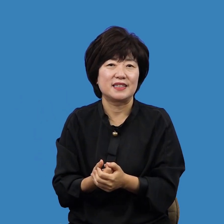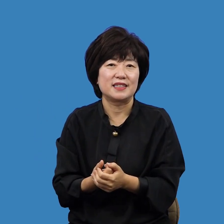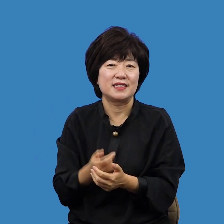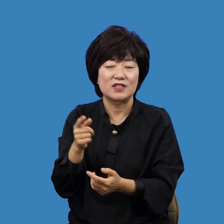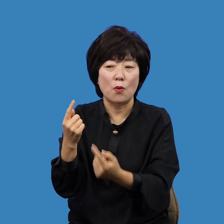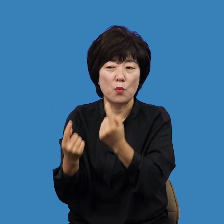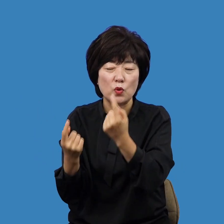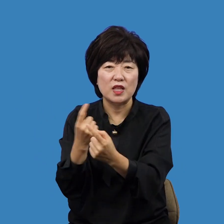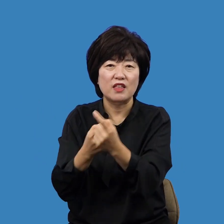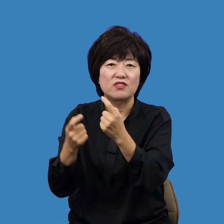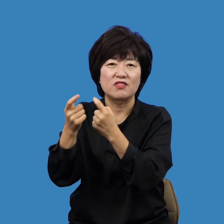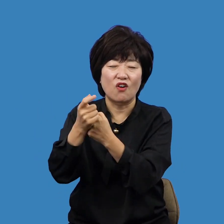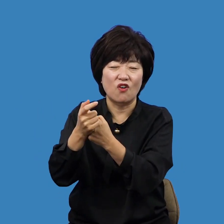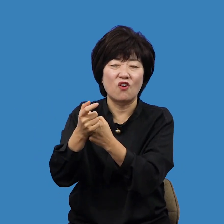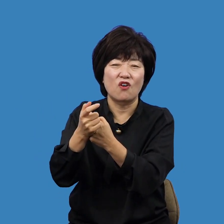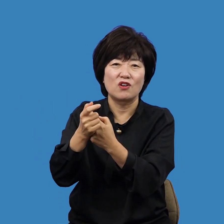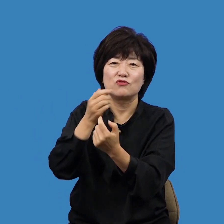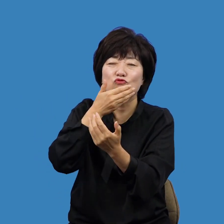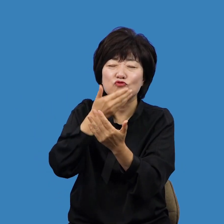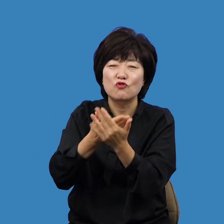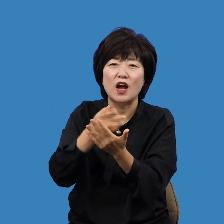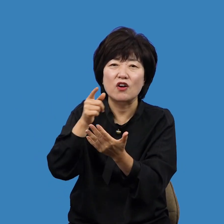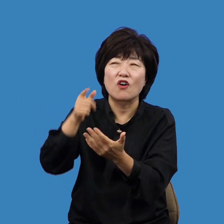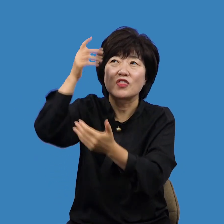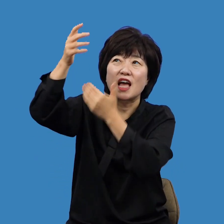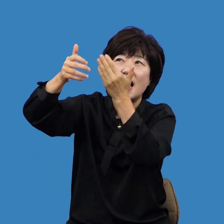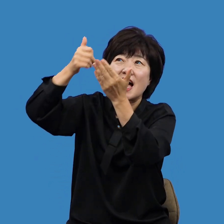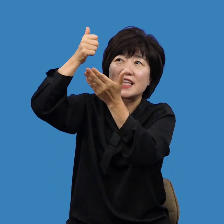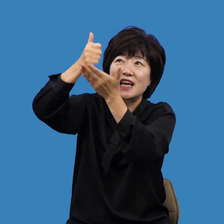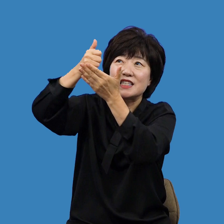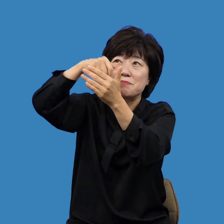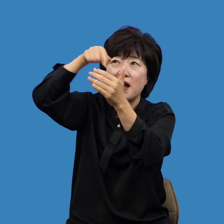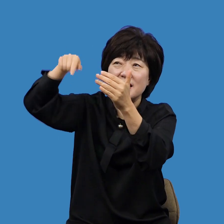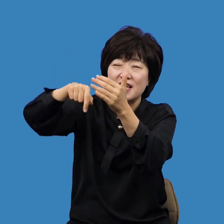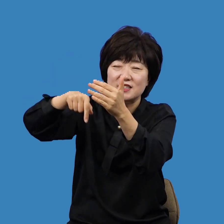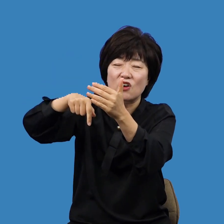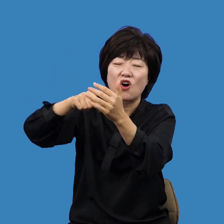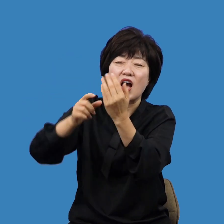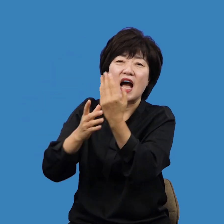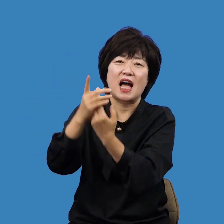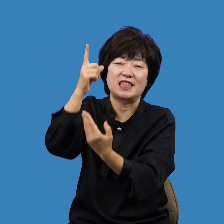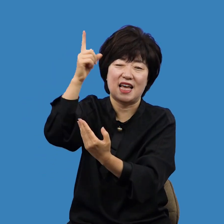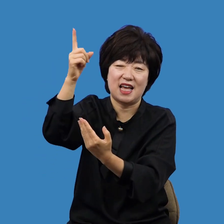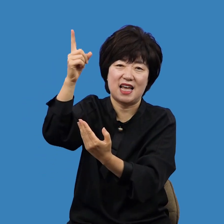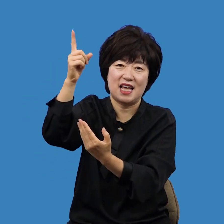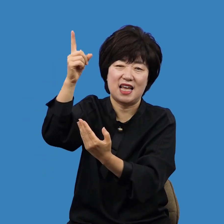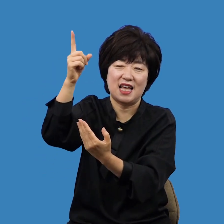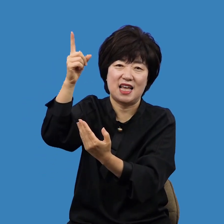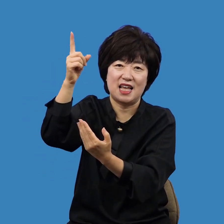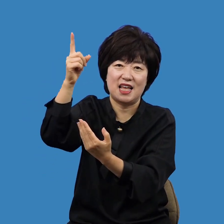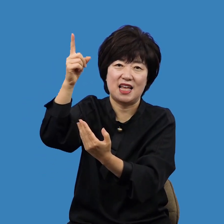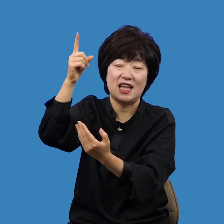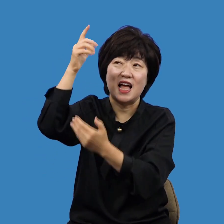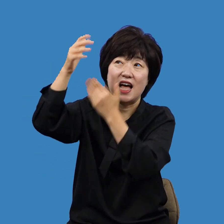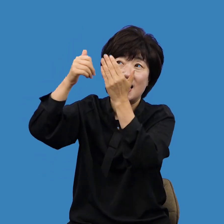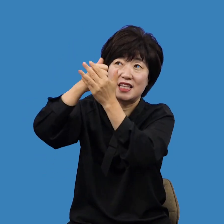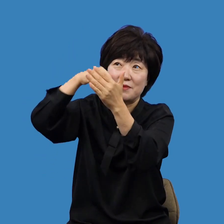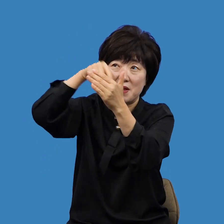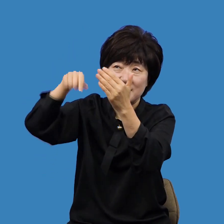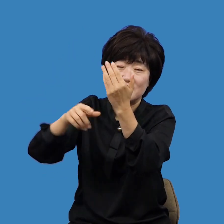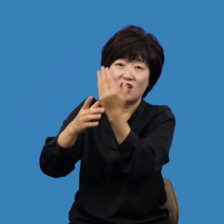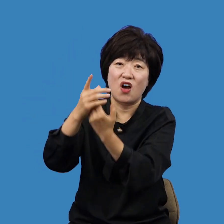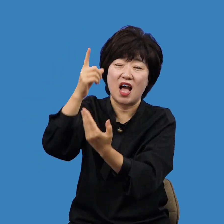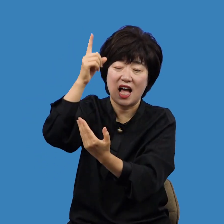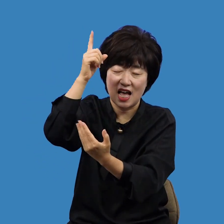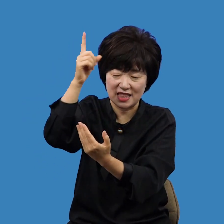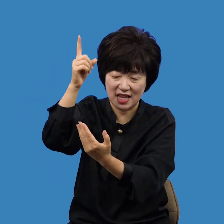그것보다 훨씬 더 중요한 것은 우리가 하나님 안에서 하나로 거하고 있는가, 우리가 하나님 안에서 하나로 연합하고 있는가,